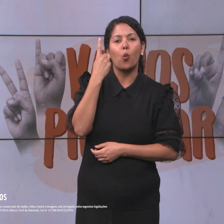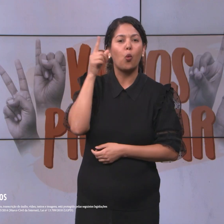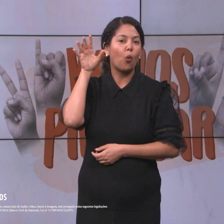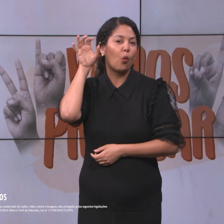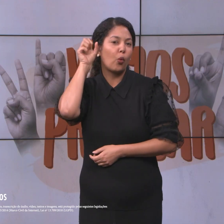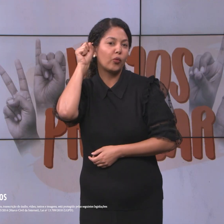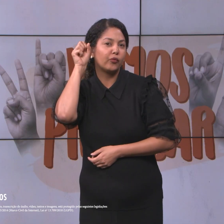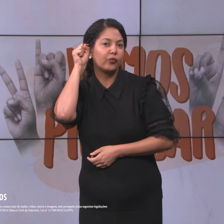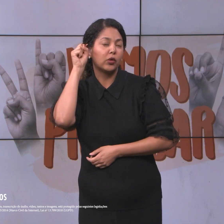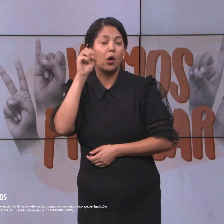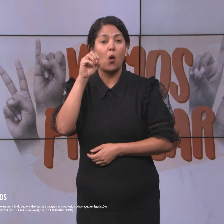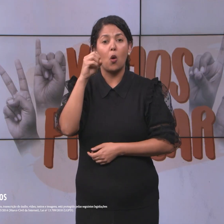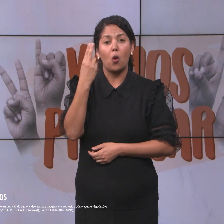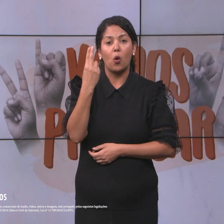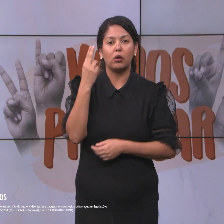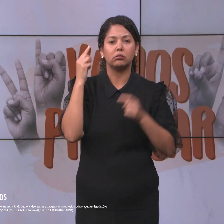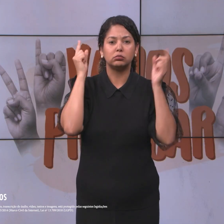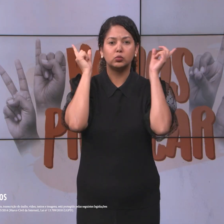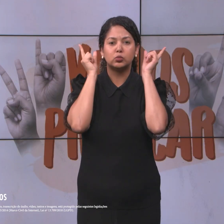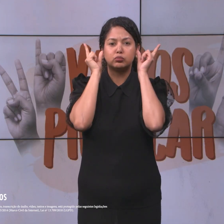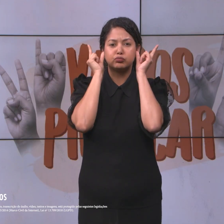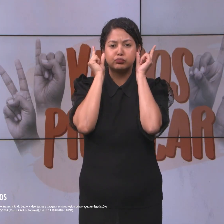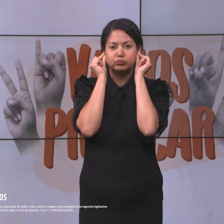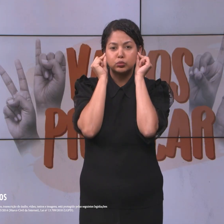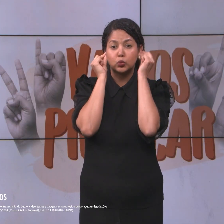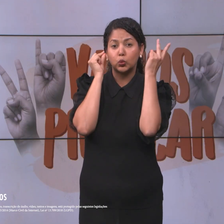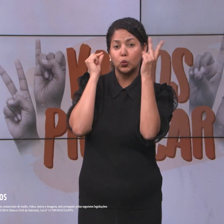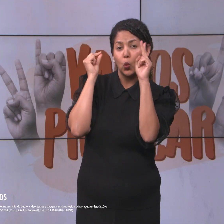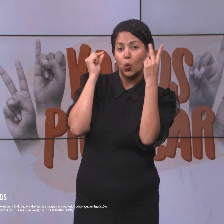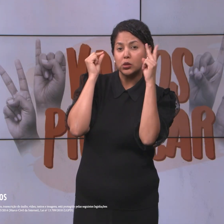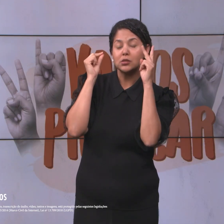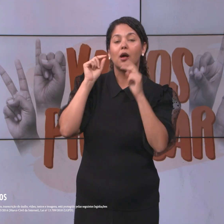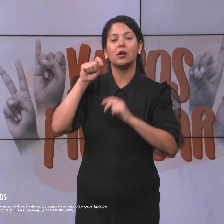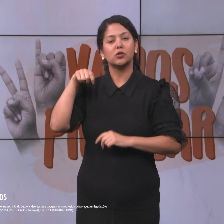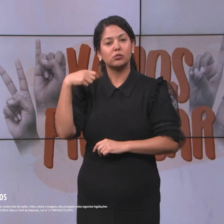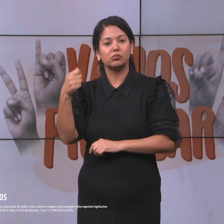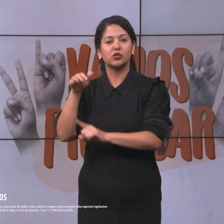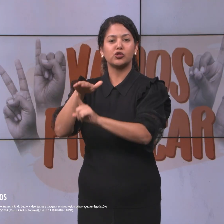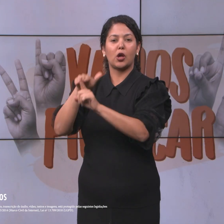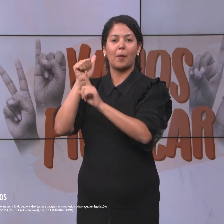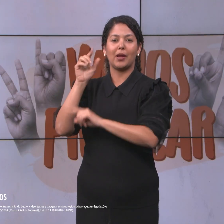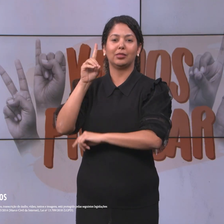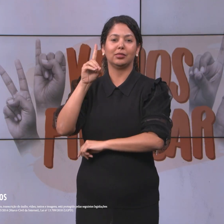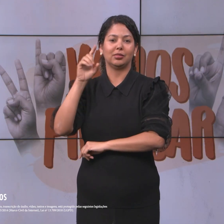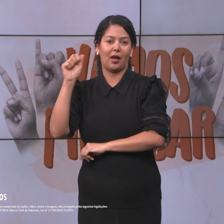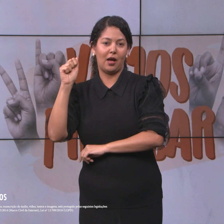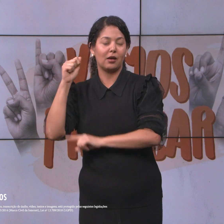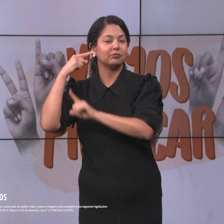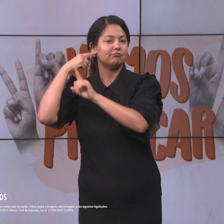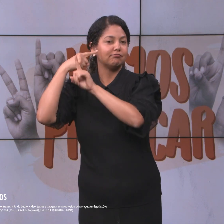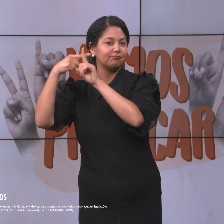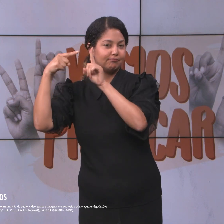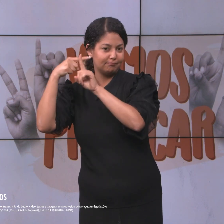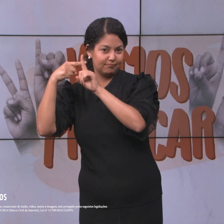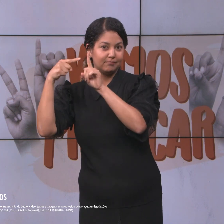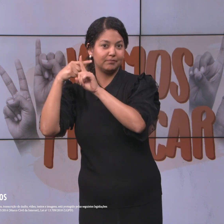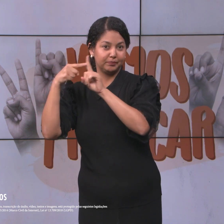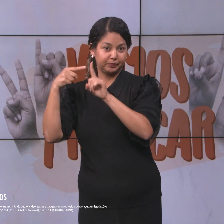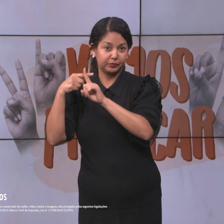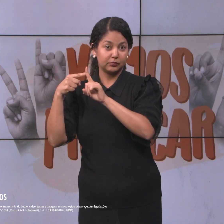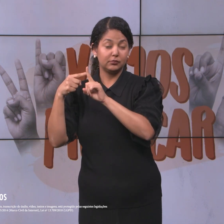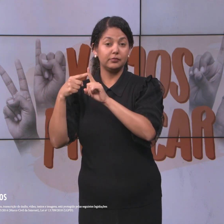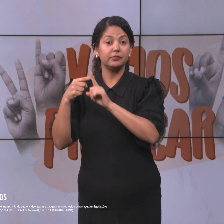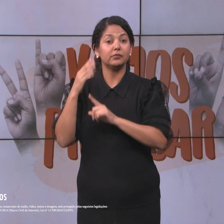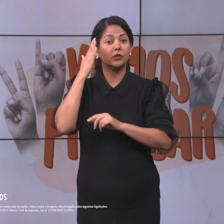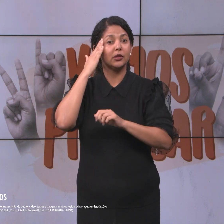DA. Por exemplo, tem um ouvido que é muito bom e o outro funciona não tão bom porque houve uma